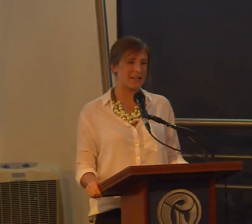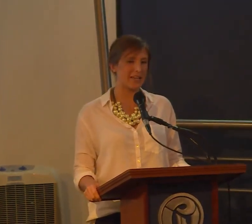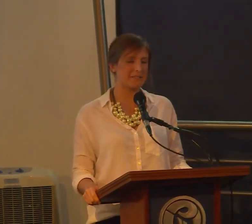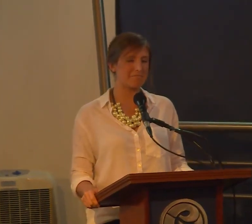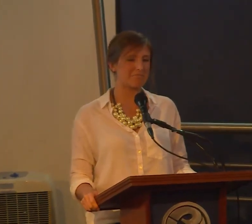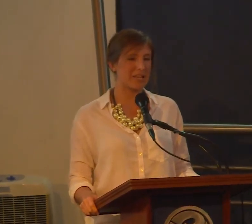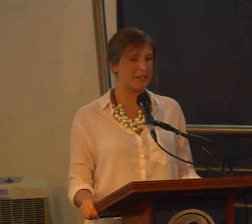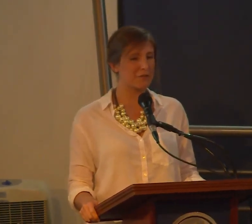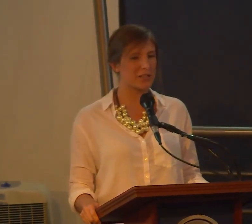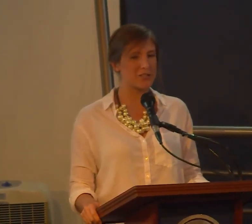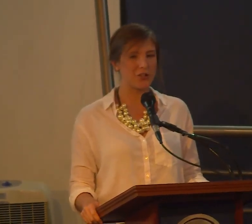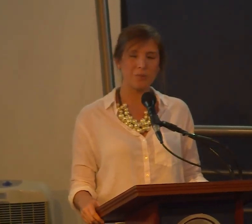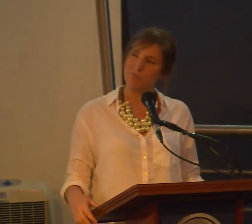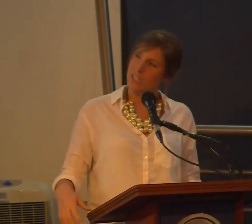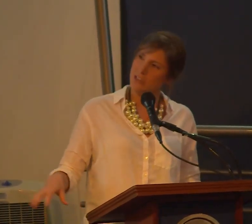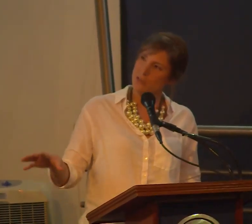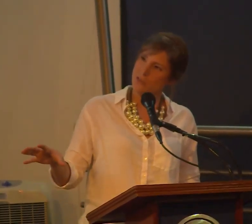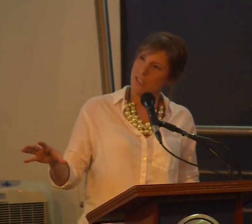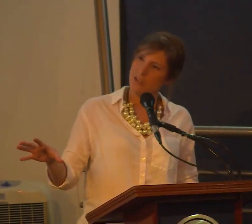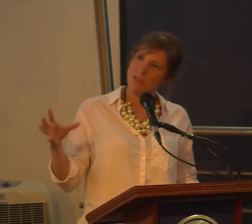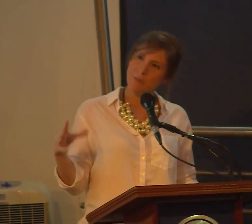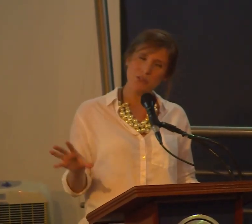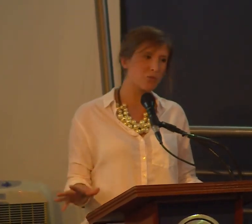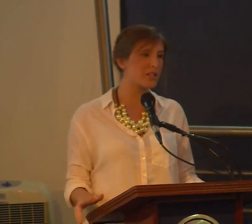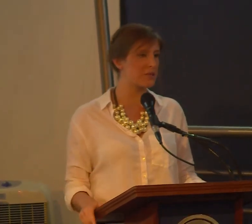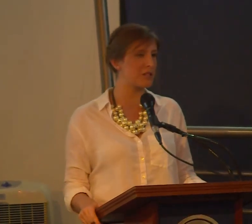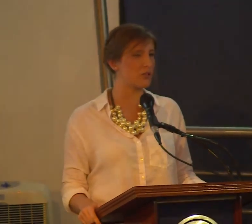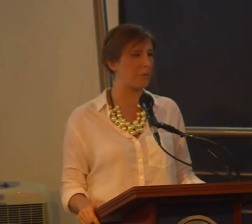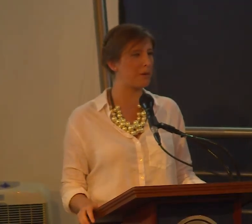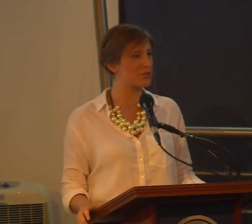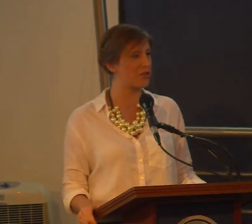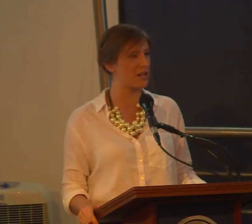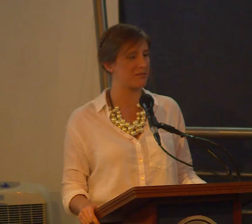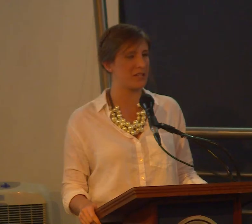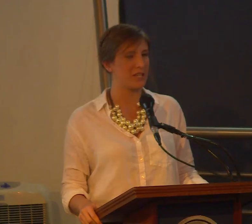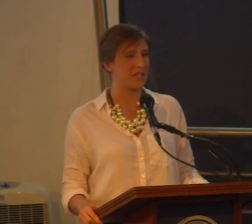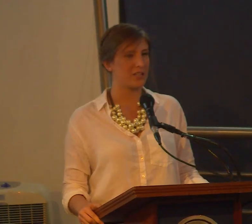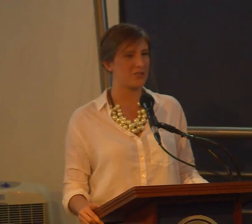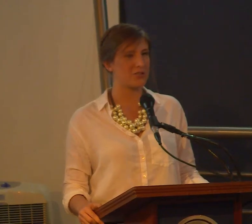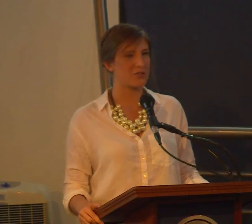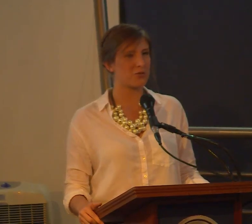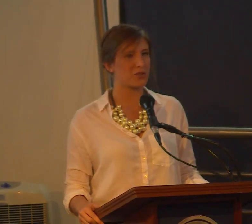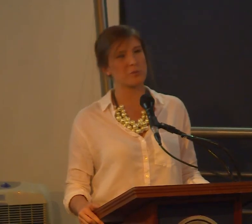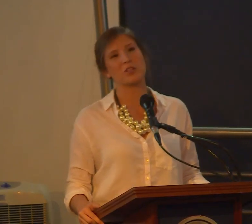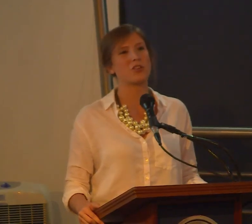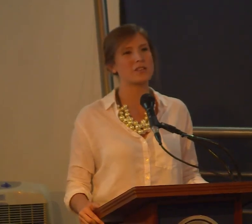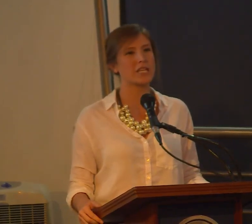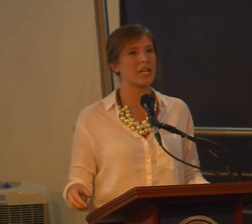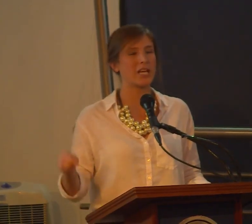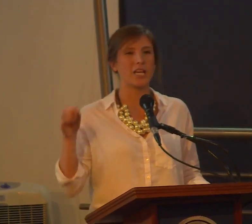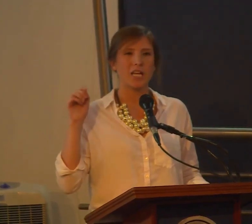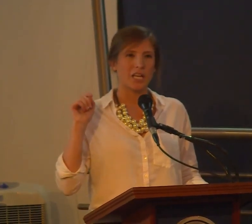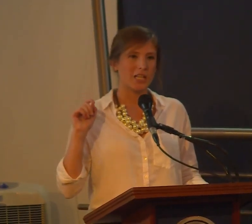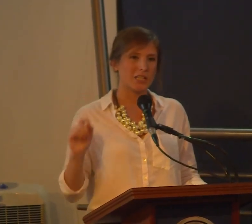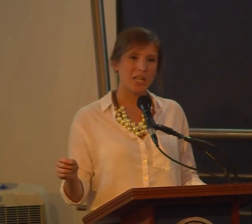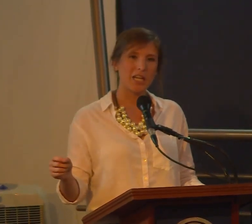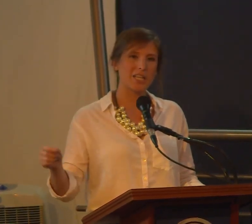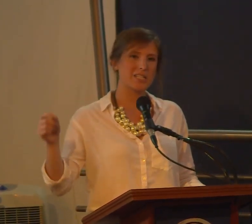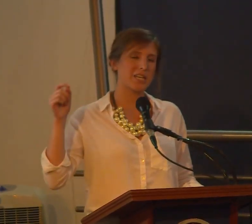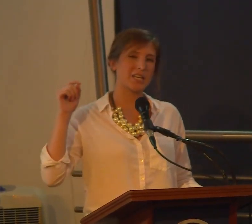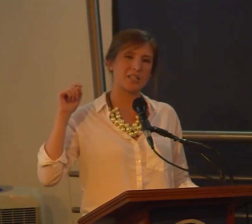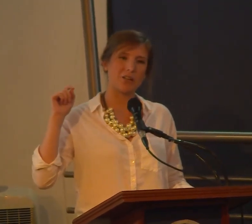experiencia en la fundación. Entonces lo hice más como un crecimiento personal, entonces un crecimiento desde que